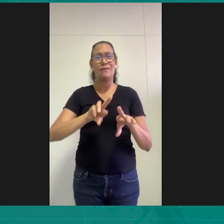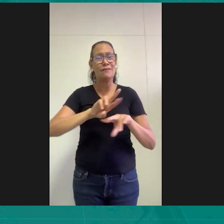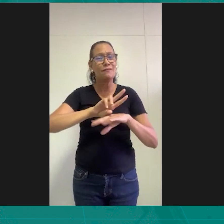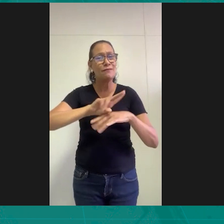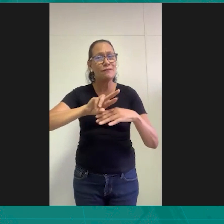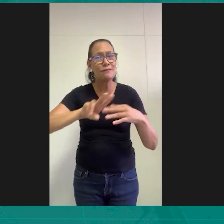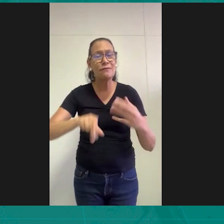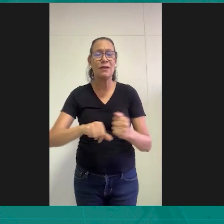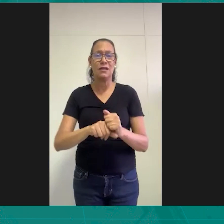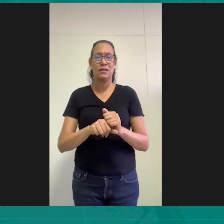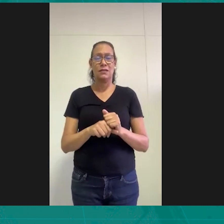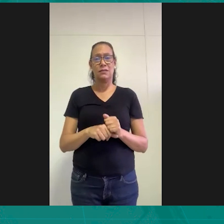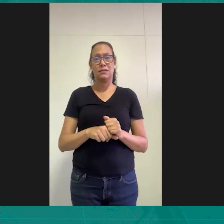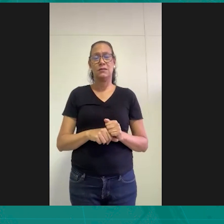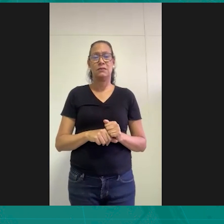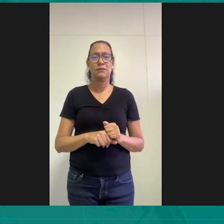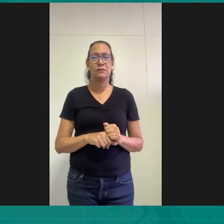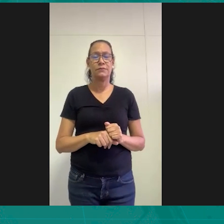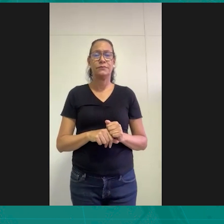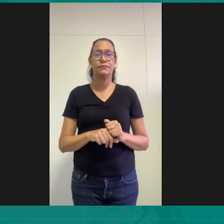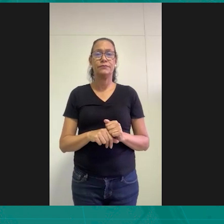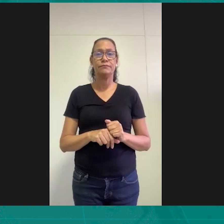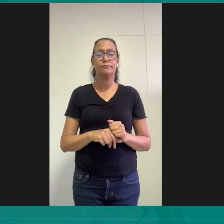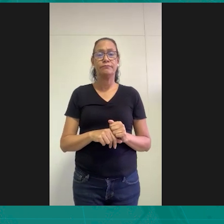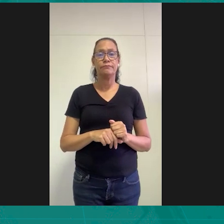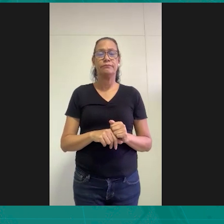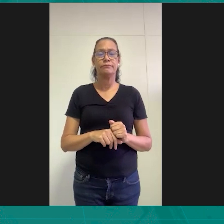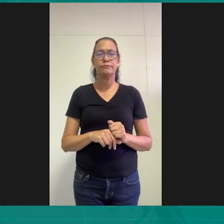Isso ali já prevendo que Deus